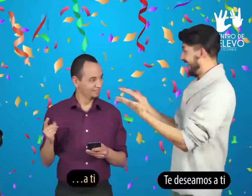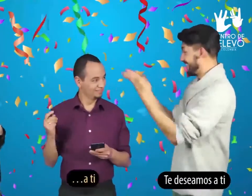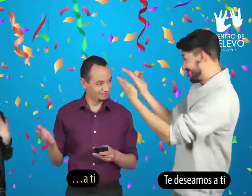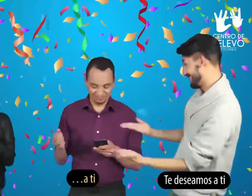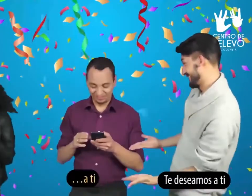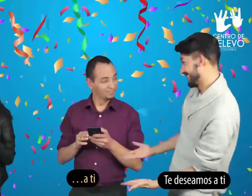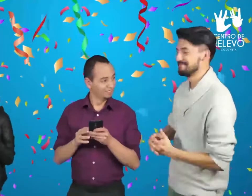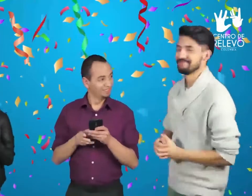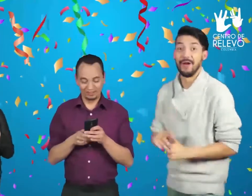a ti.